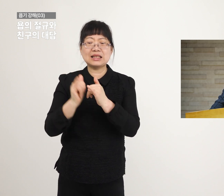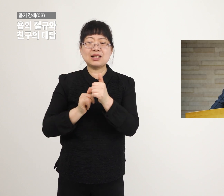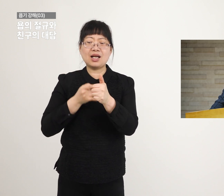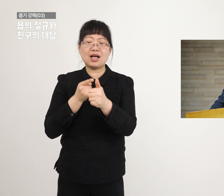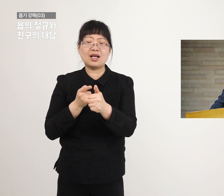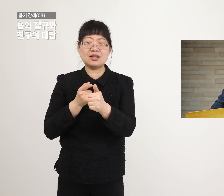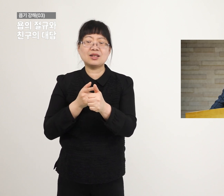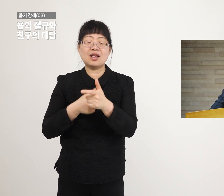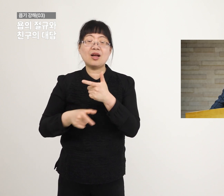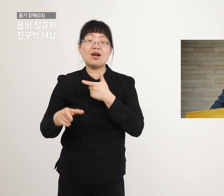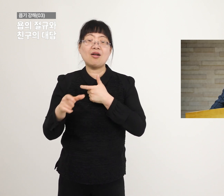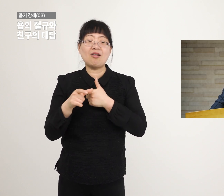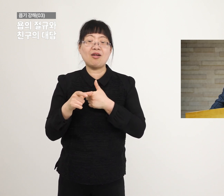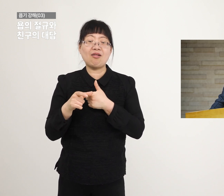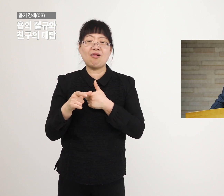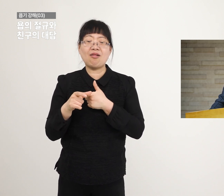더